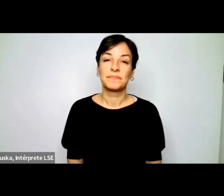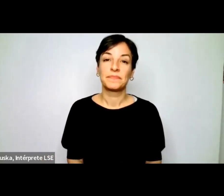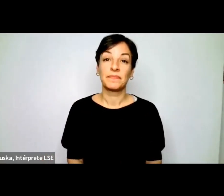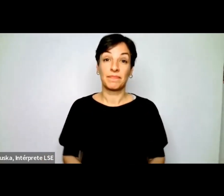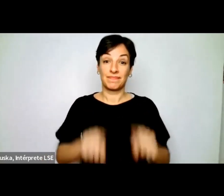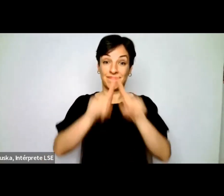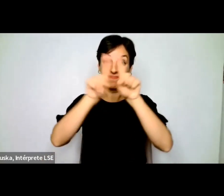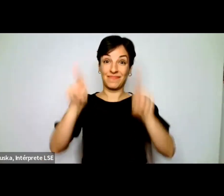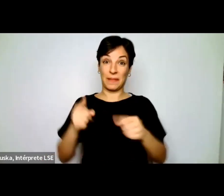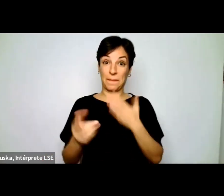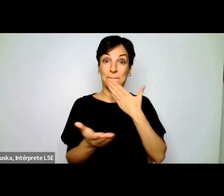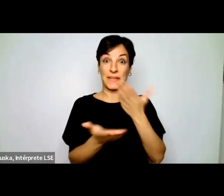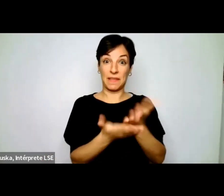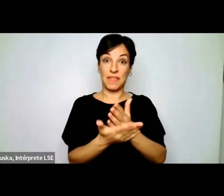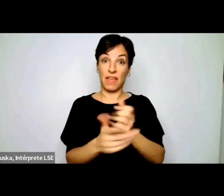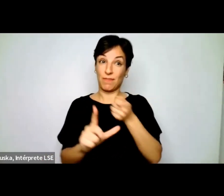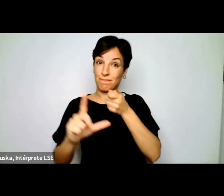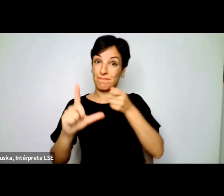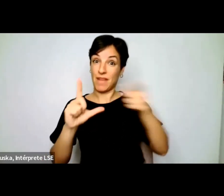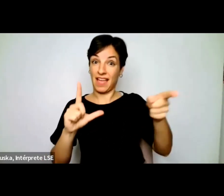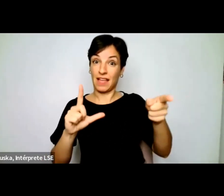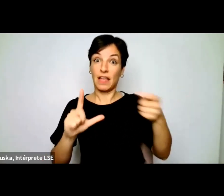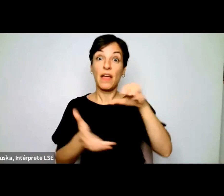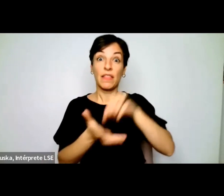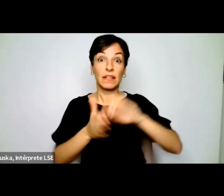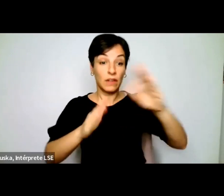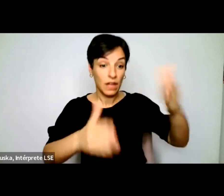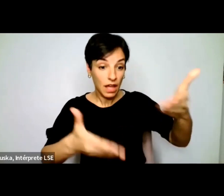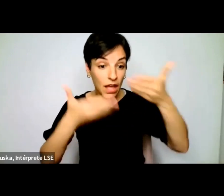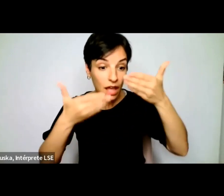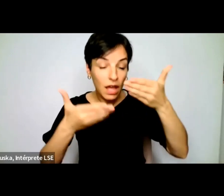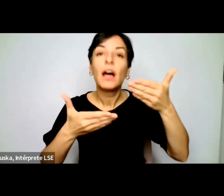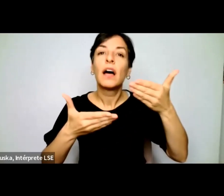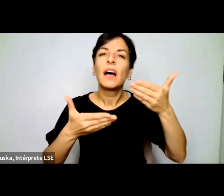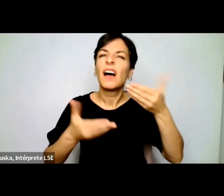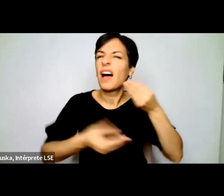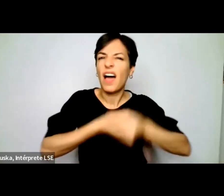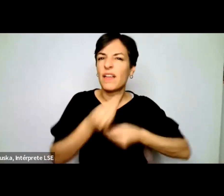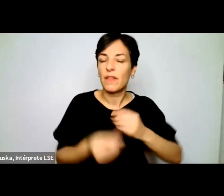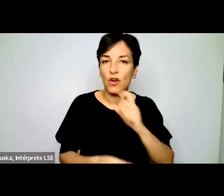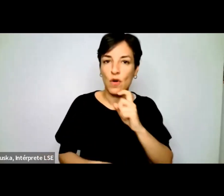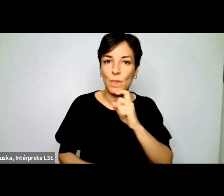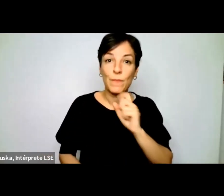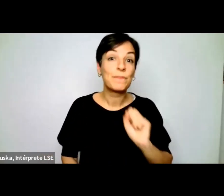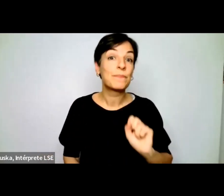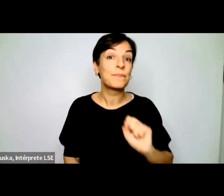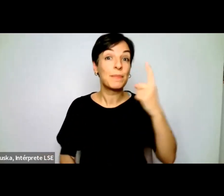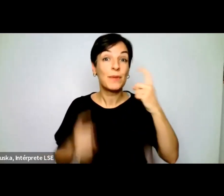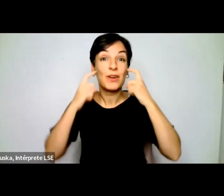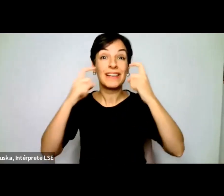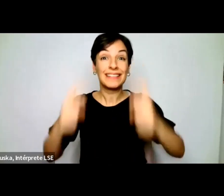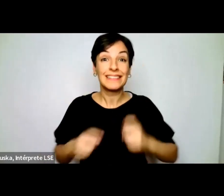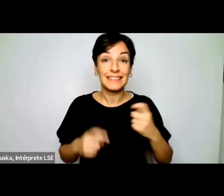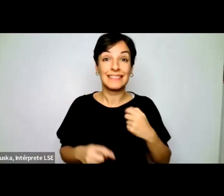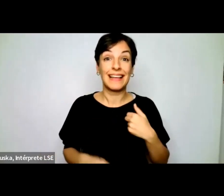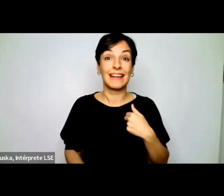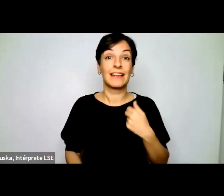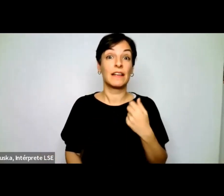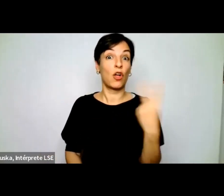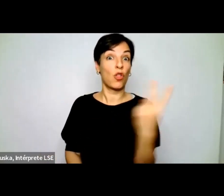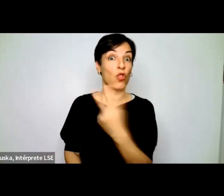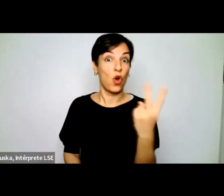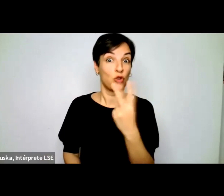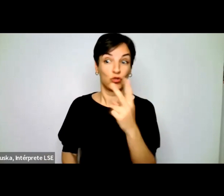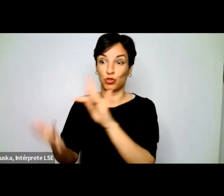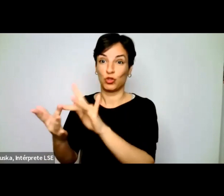mediación, ¿qué es lo que hace el centro? Pues lo primero que vamos a hacer es tratar de contactar con las partes. Primero con